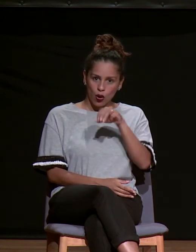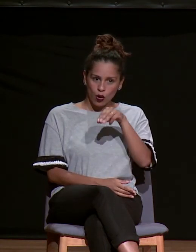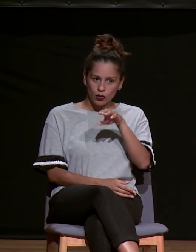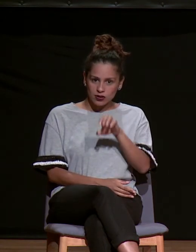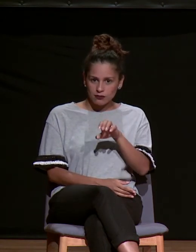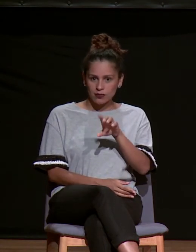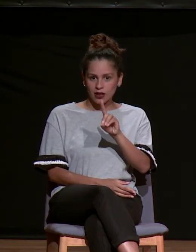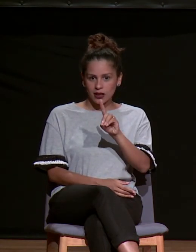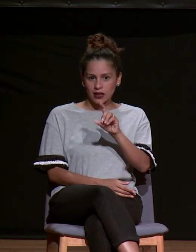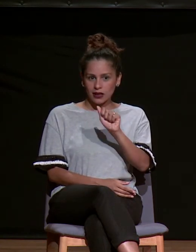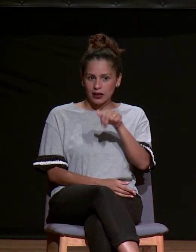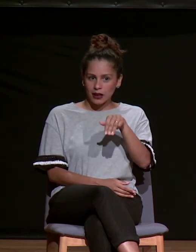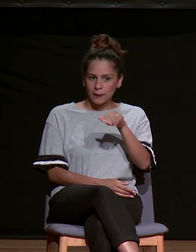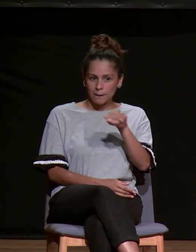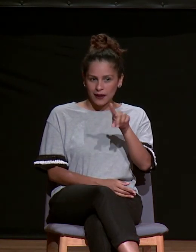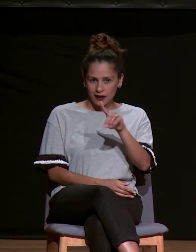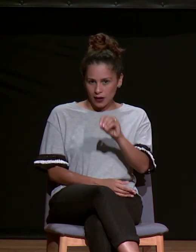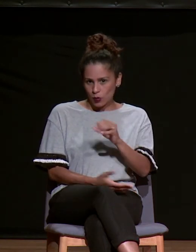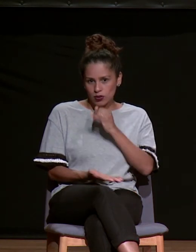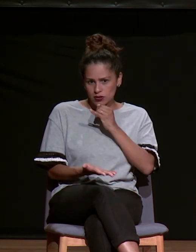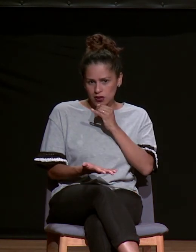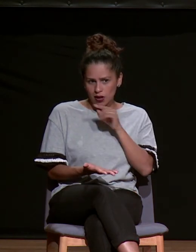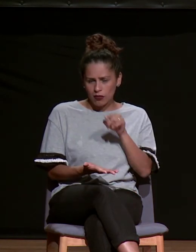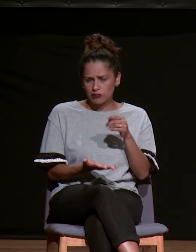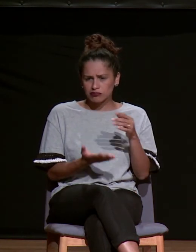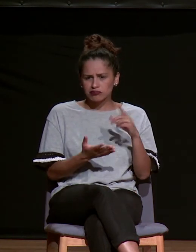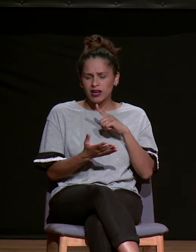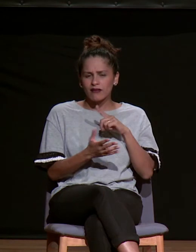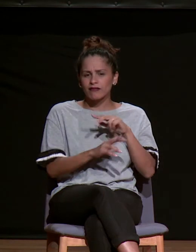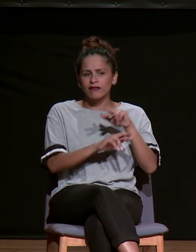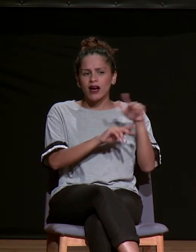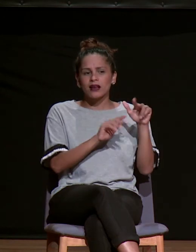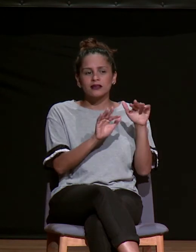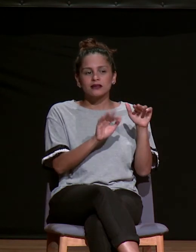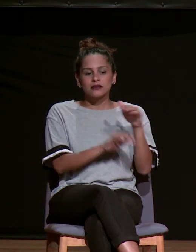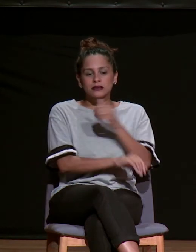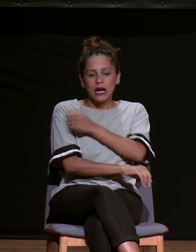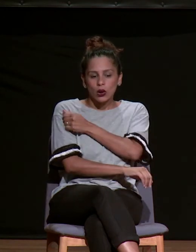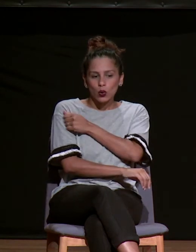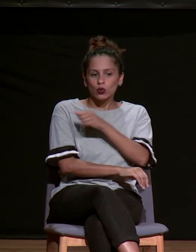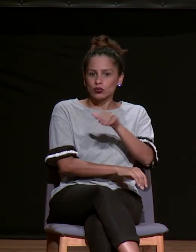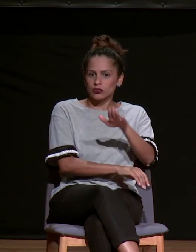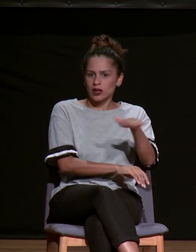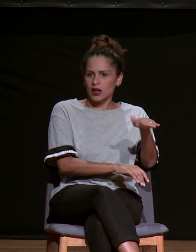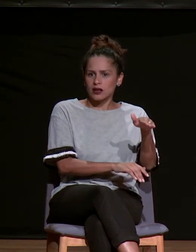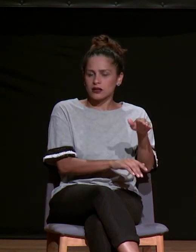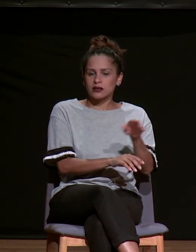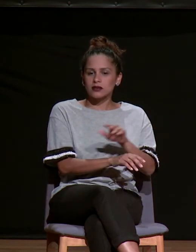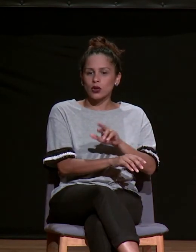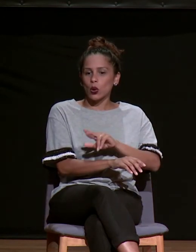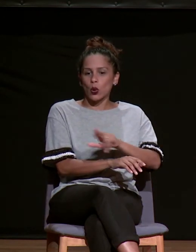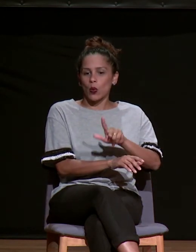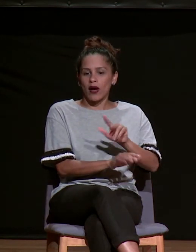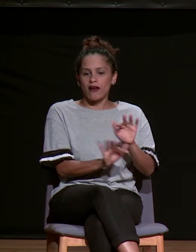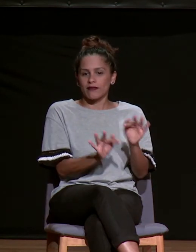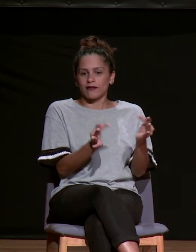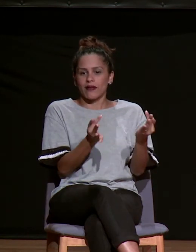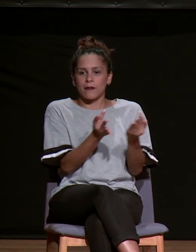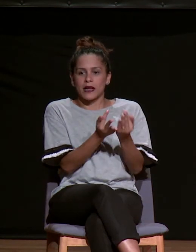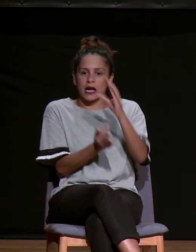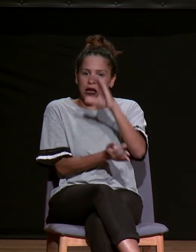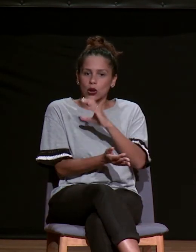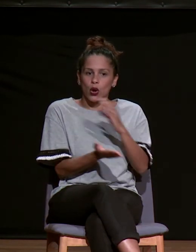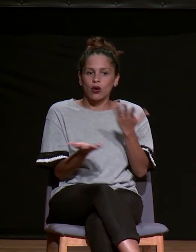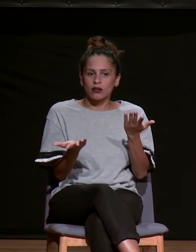não são de famílias pertencentes a essas religiões ou que não praticam, vão lá, pegam doce, vem um